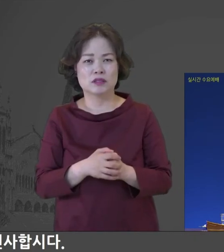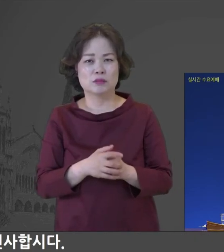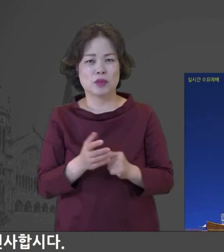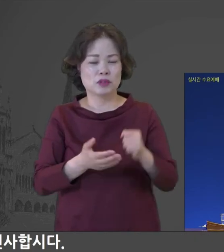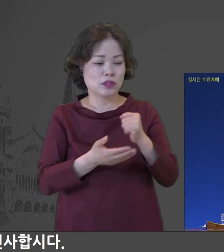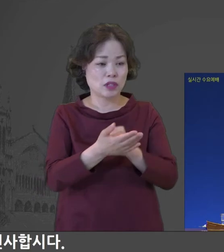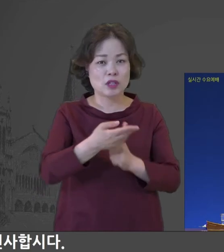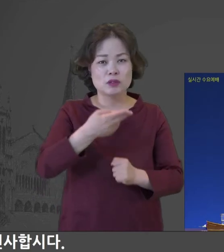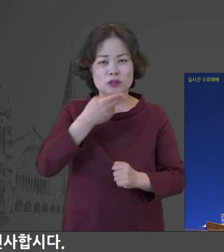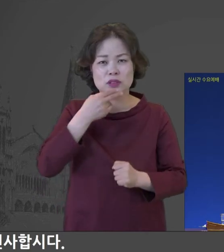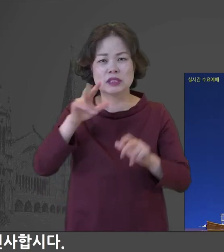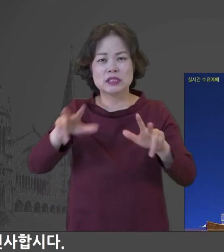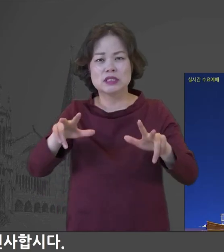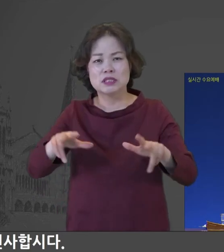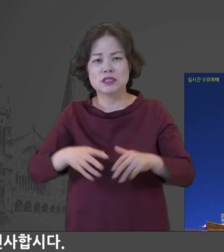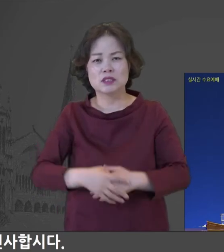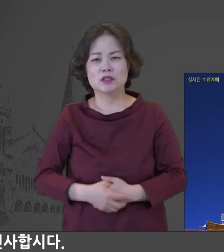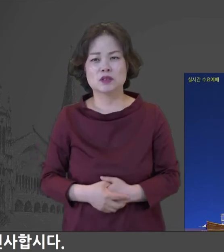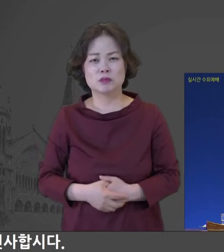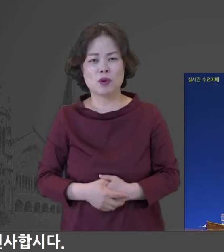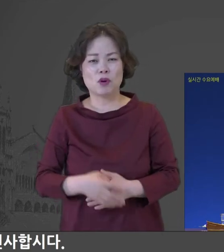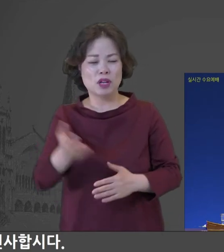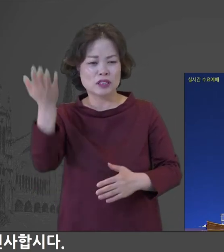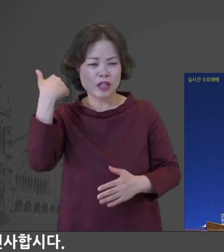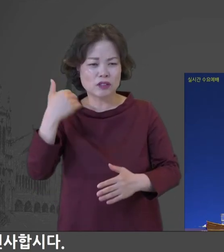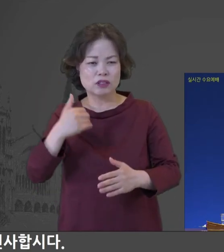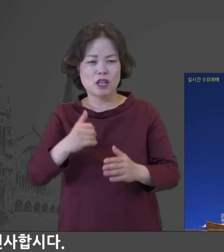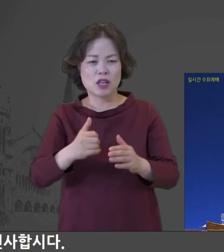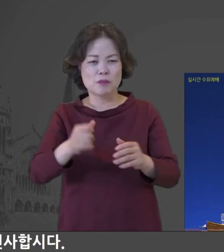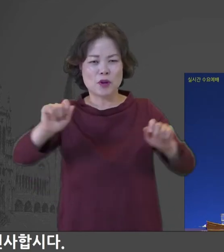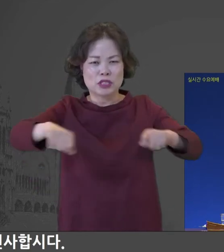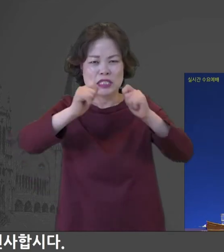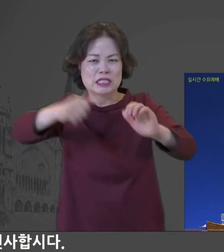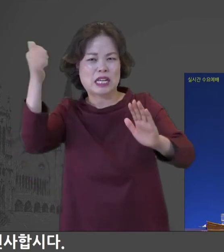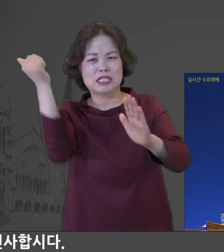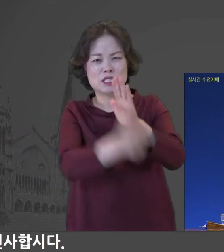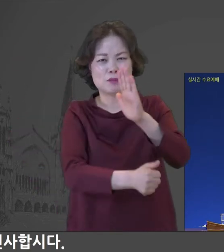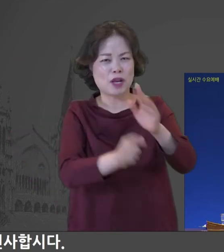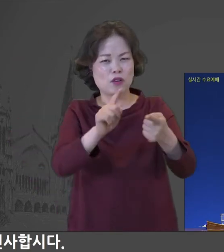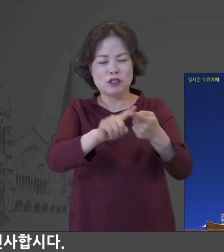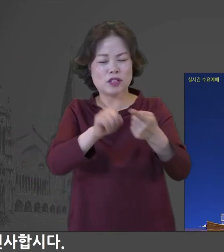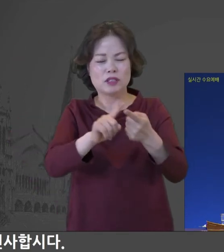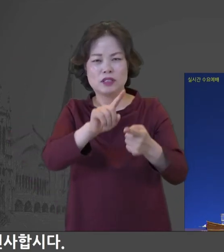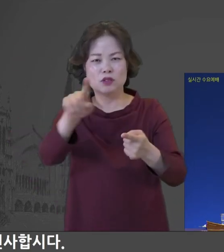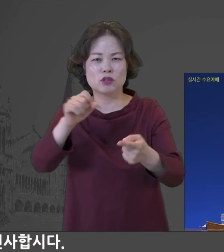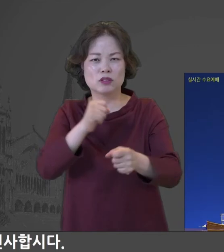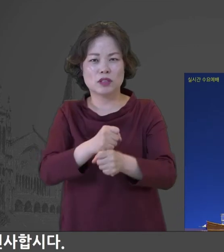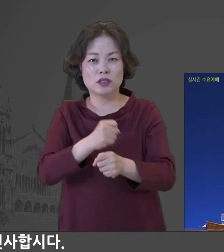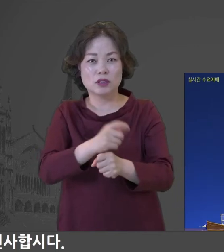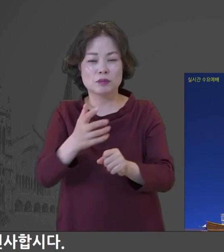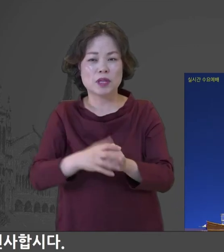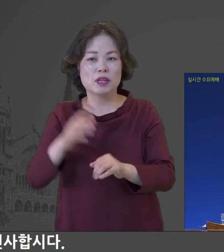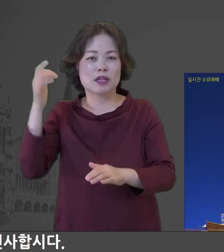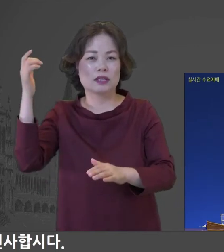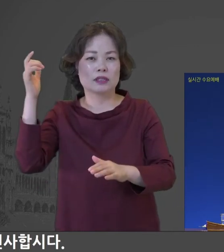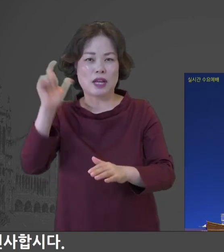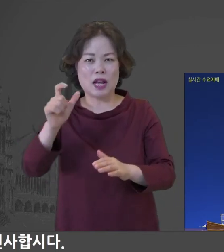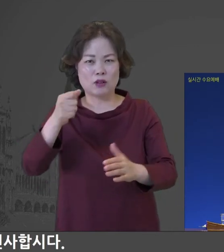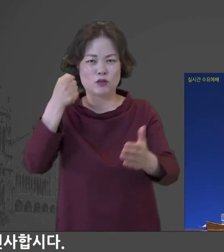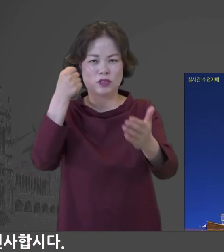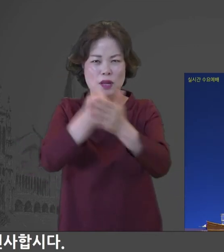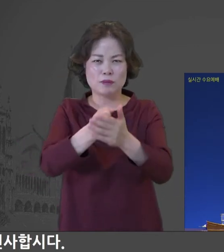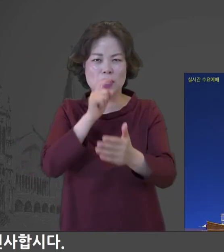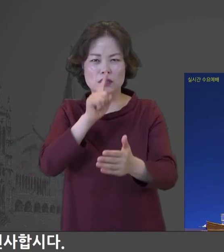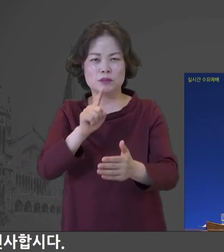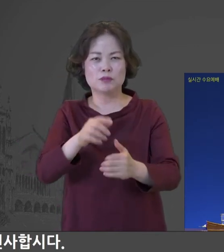않습니다. 지위 콩쿠르 1등하기 위해서 You must go on 해라, 이거는 아닙니다. 근데 강하고 담대하라, 이것은